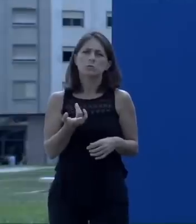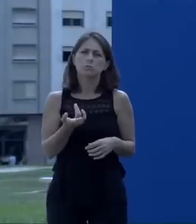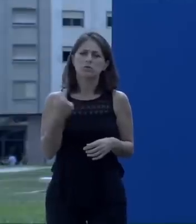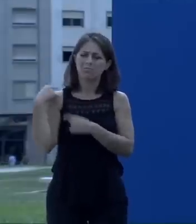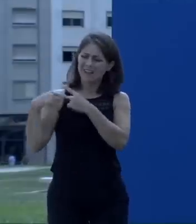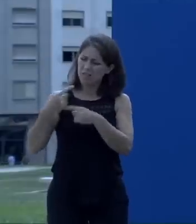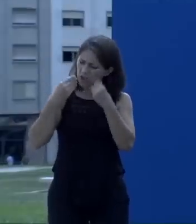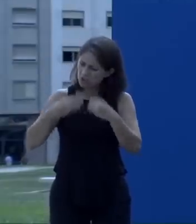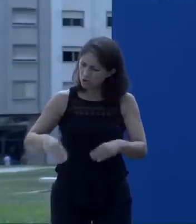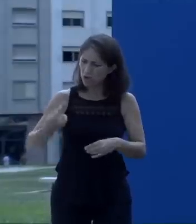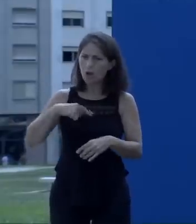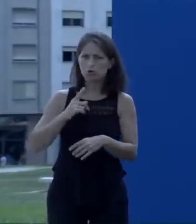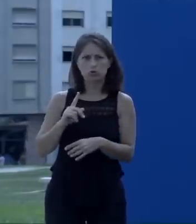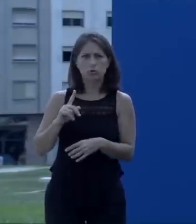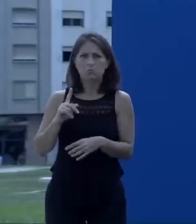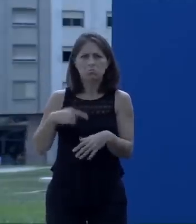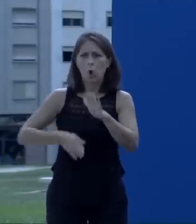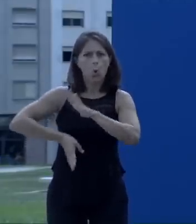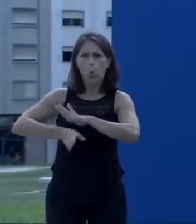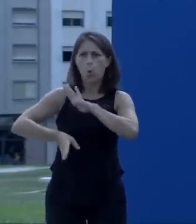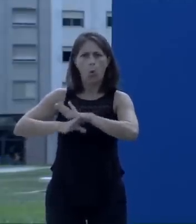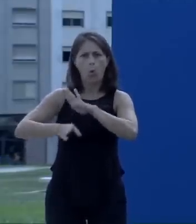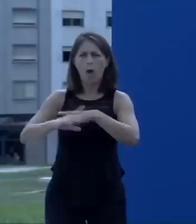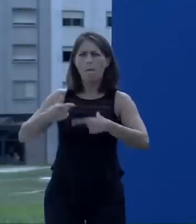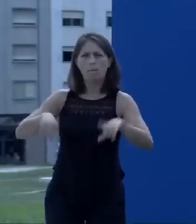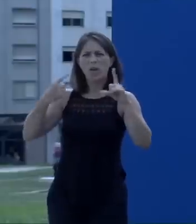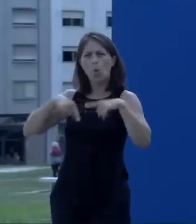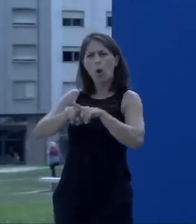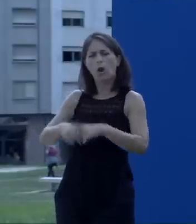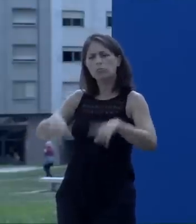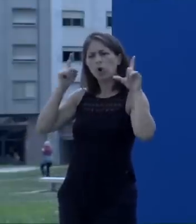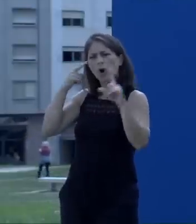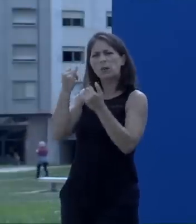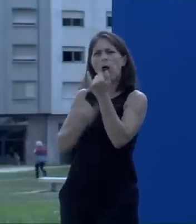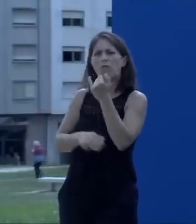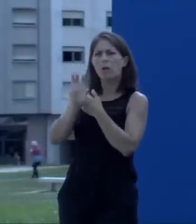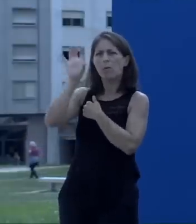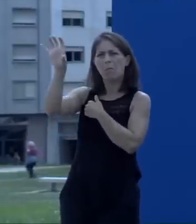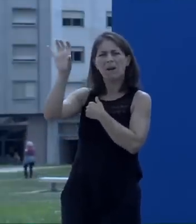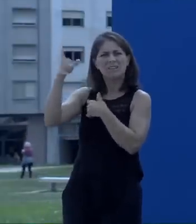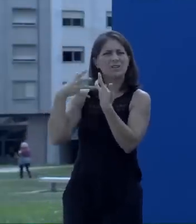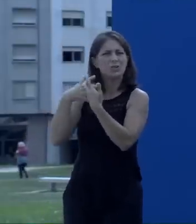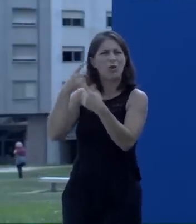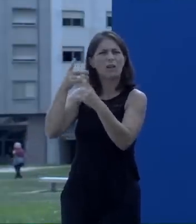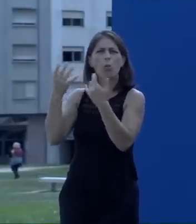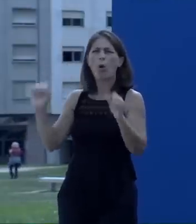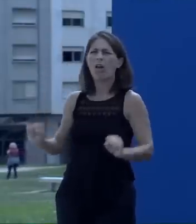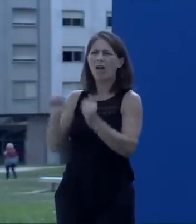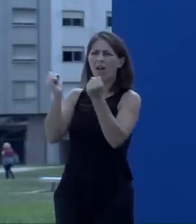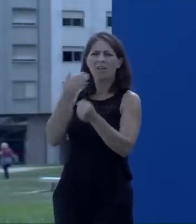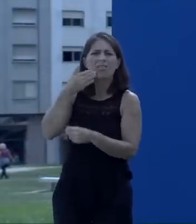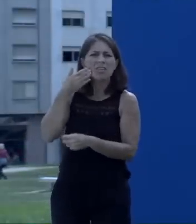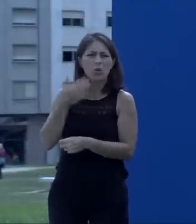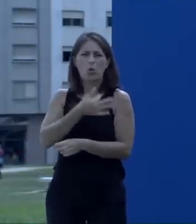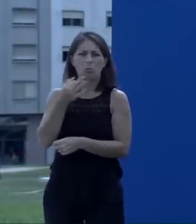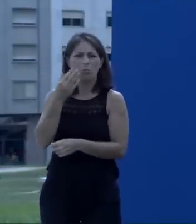tradición histórica, non somos máis que continuadores protagonistas dun país que loita por sobrevivir, un país digno e un país decente gobernado